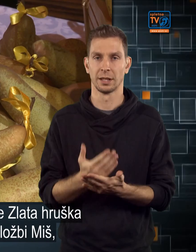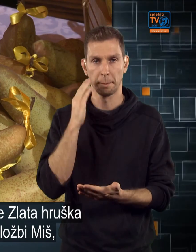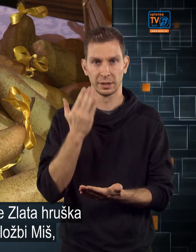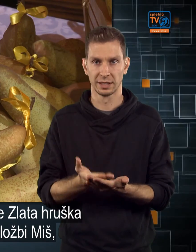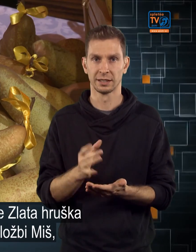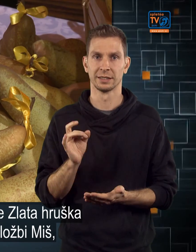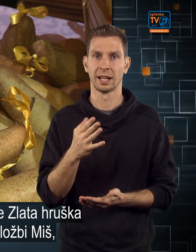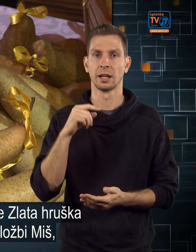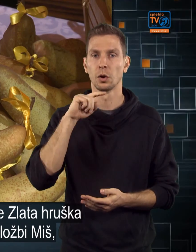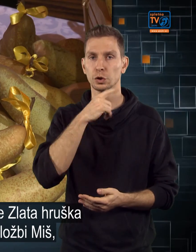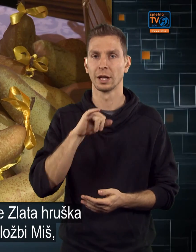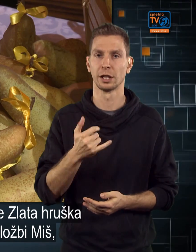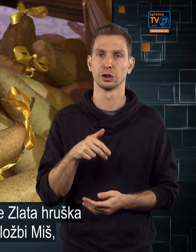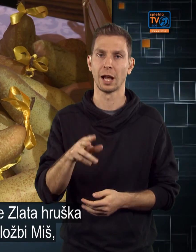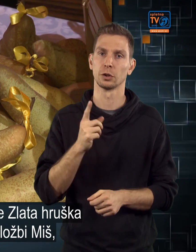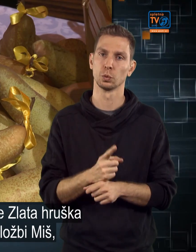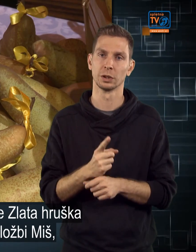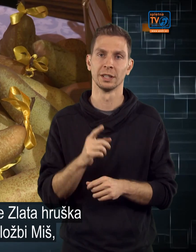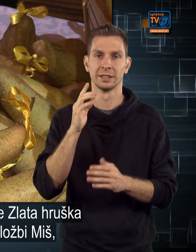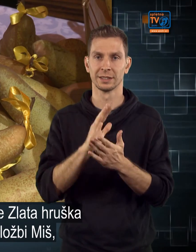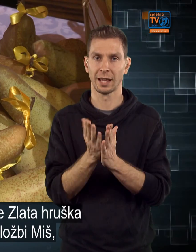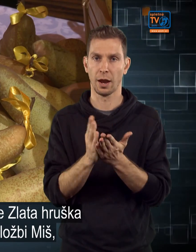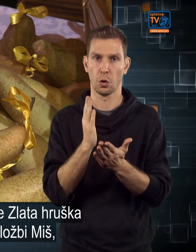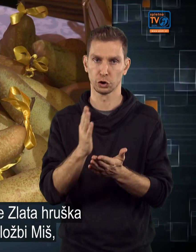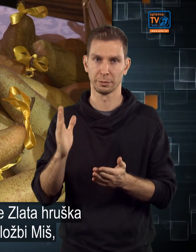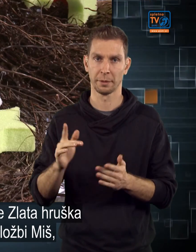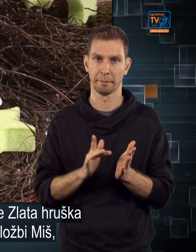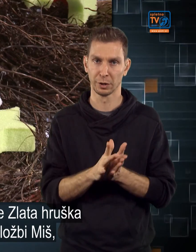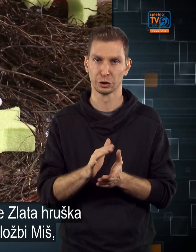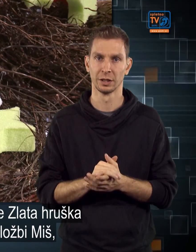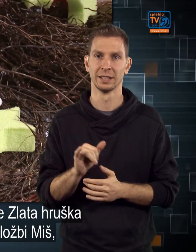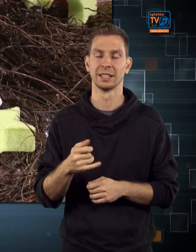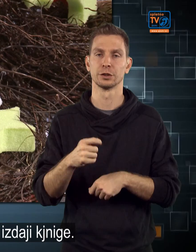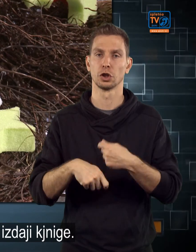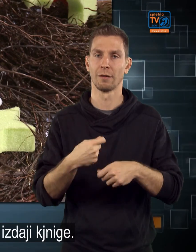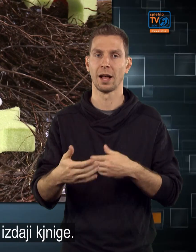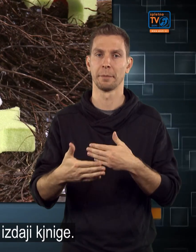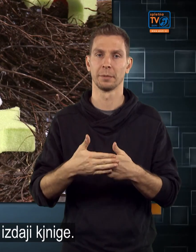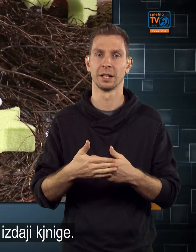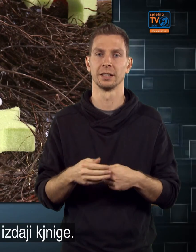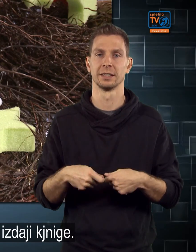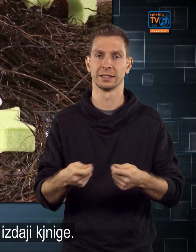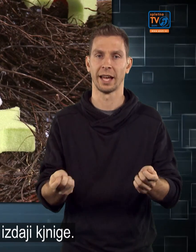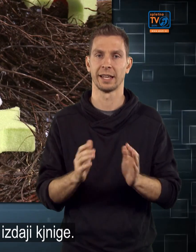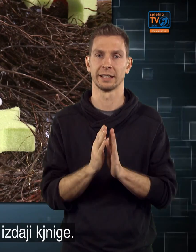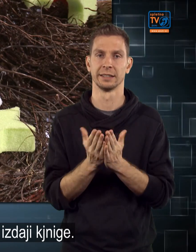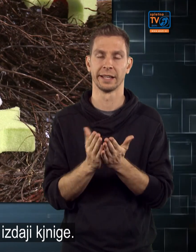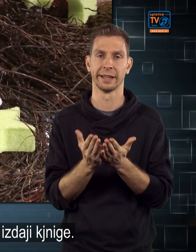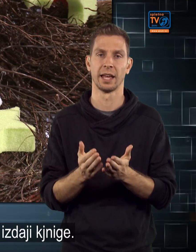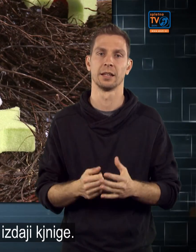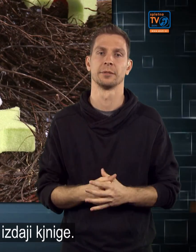Zasluga za priznanje Zlata hruška pa je šla tudi založbi Miš, ki je sodelovala pri izdaji knjige.